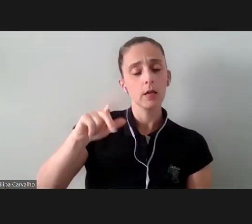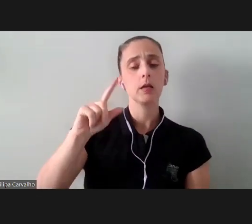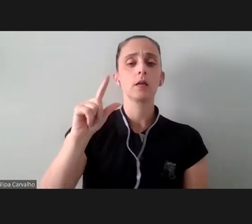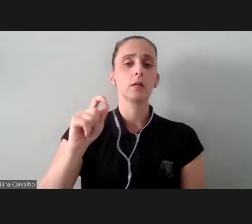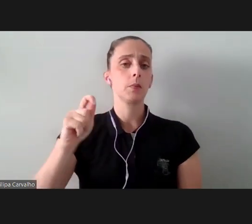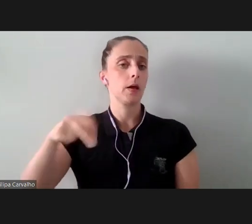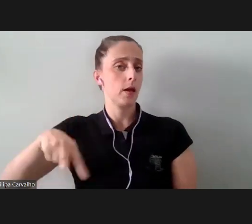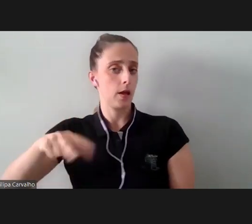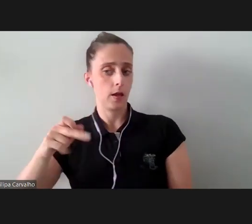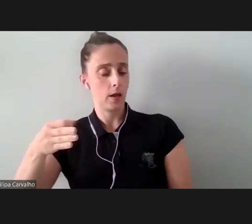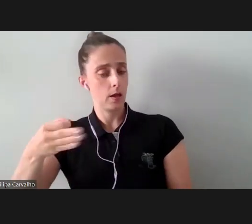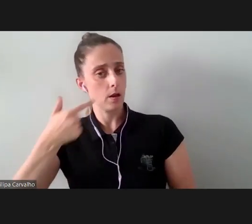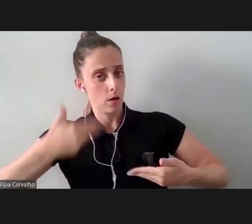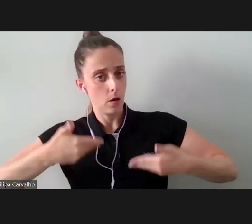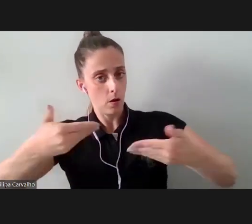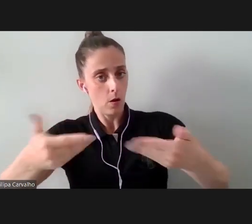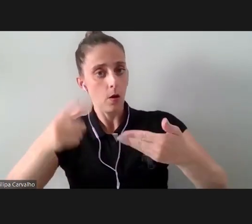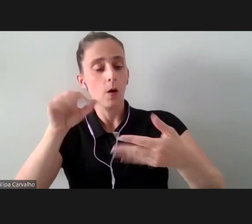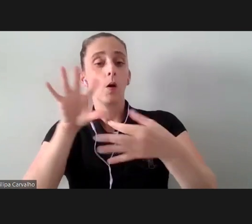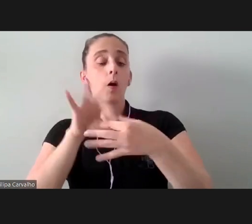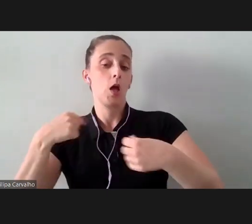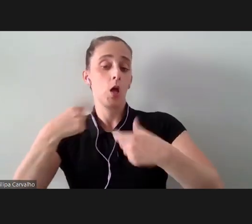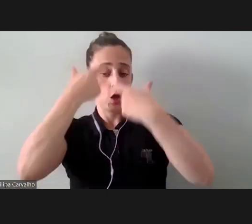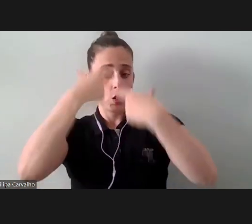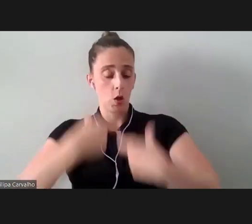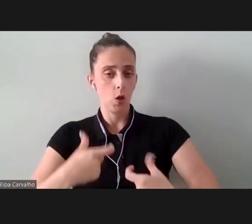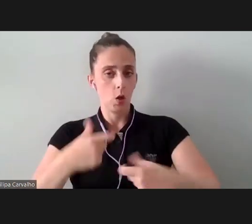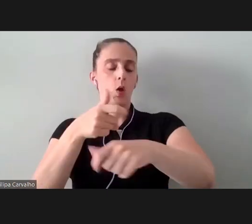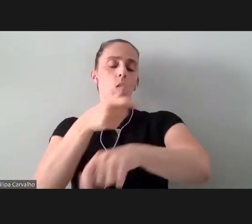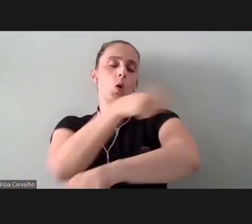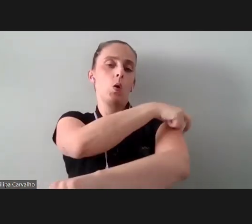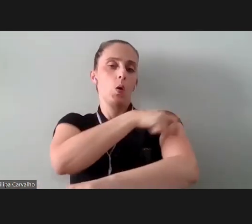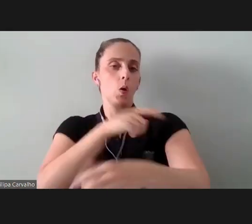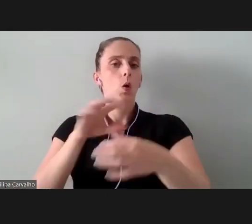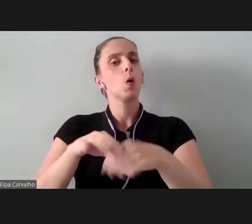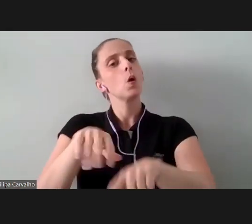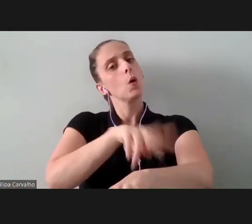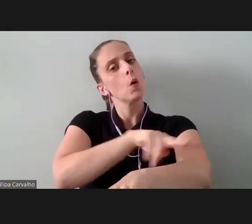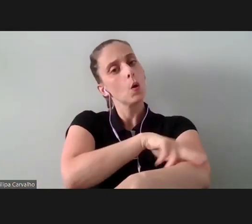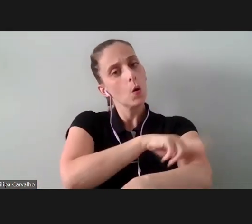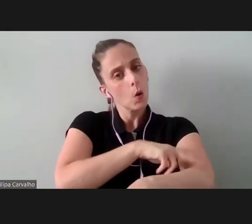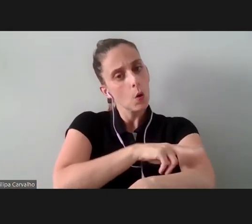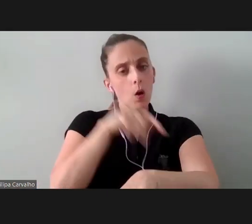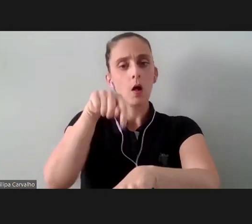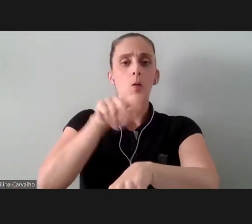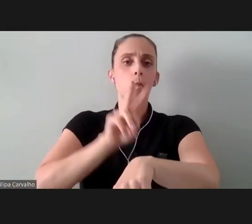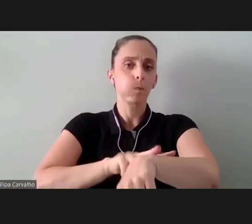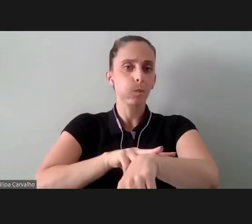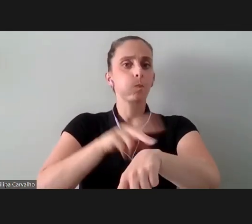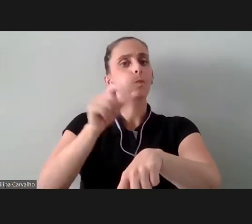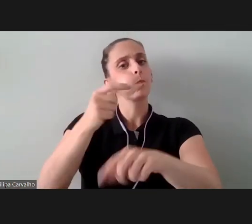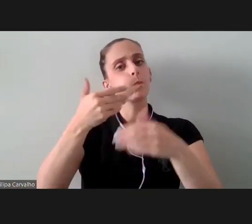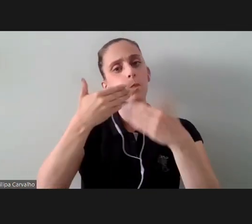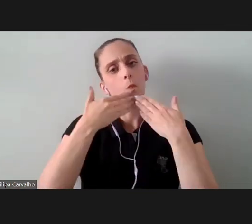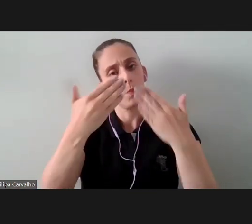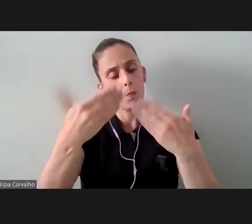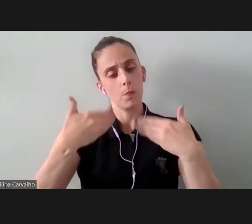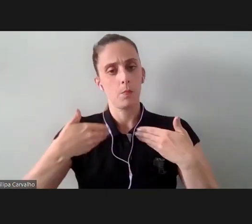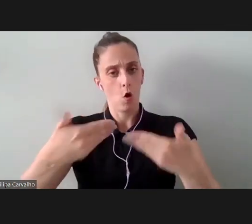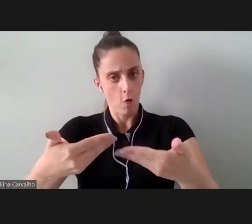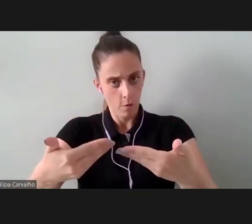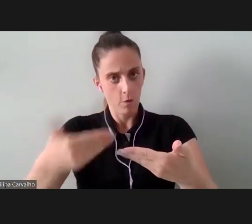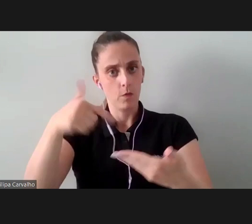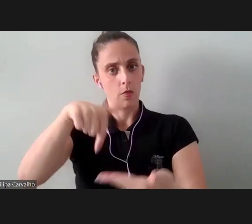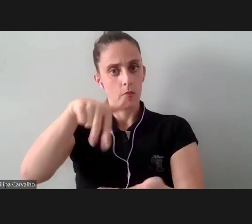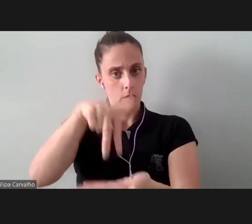E aqui, em nome da senhora Presidente do Conselho de Administração, a doutora Sandra Rodrigues Alves, agradecer o convite que nos foi formulado,